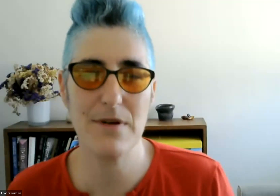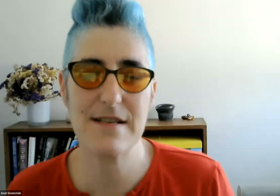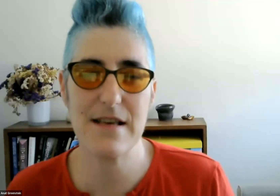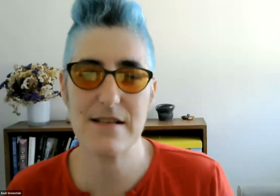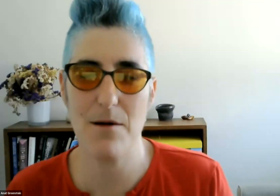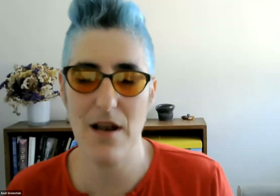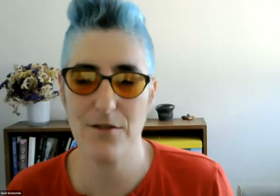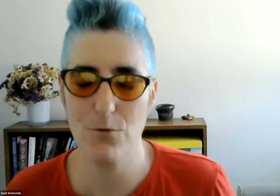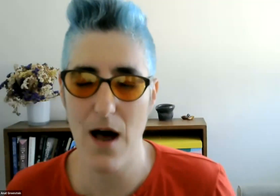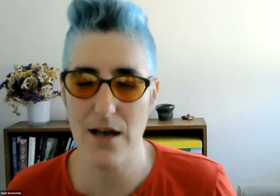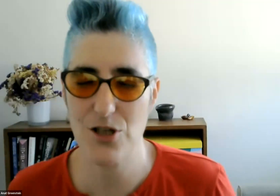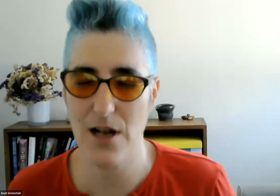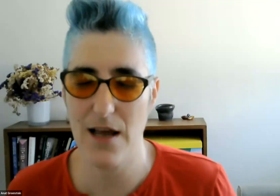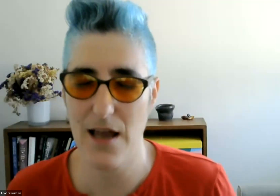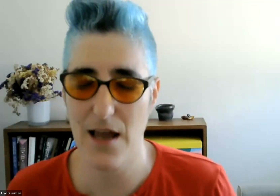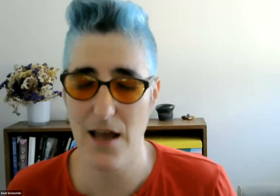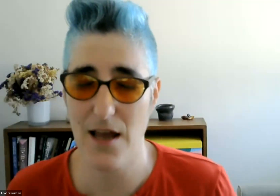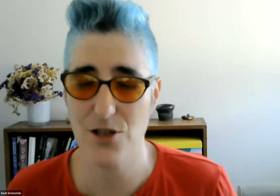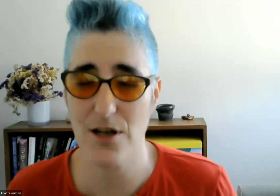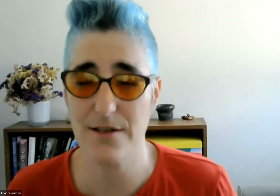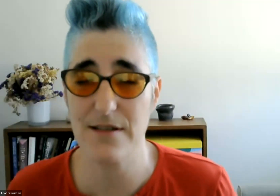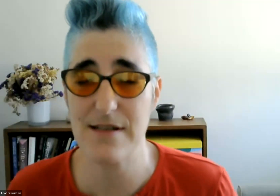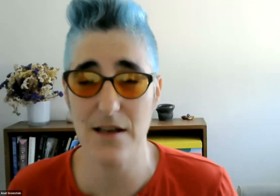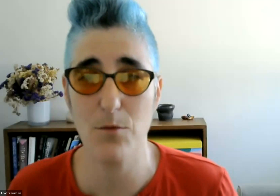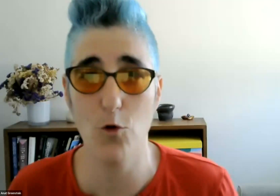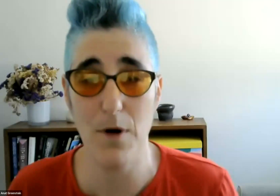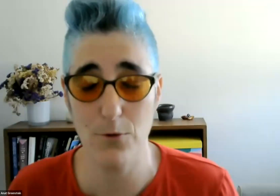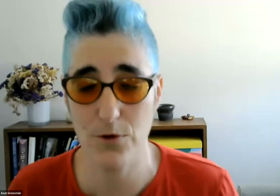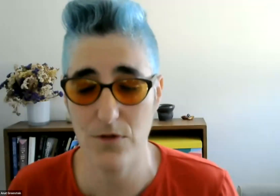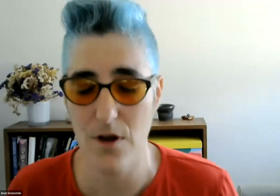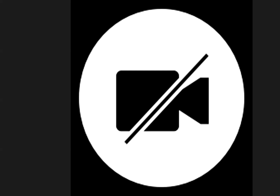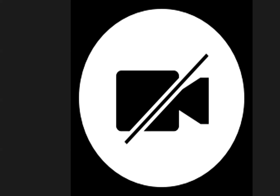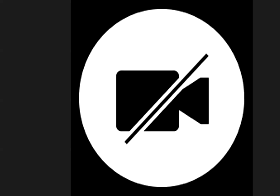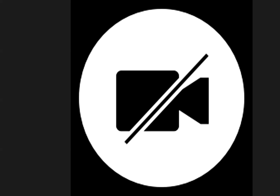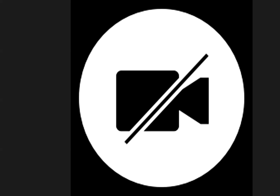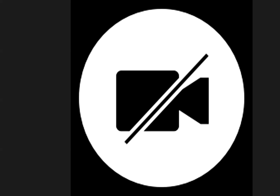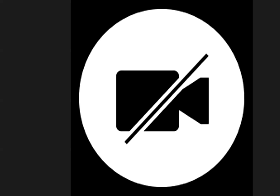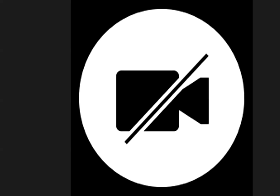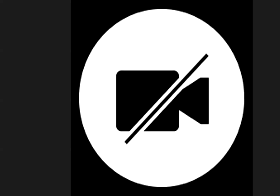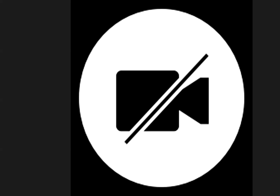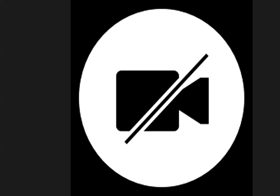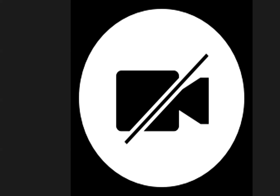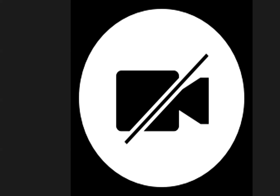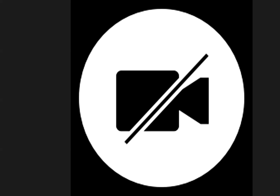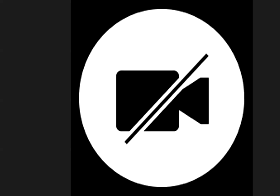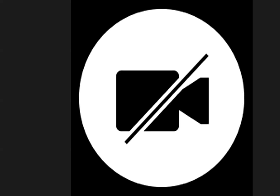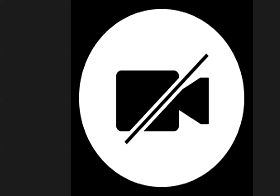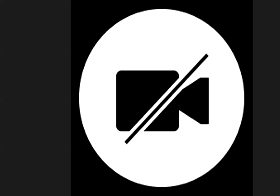הבסיס גם לתנועה של צדק מוגבלות הוא סוג אחר לגמרי של